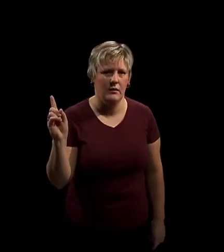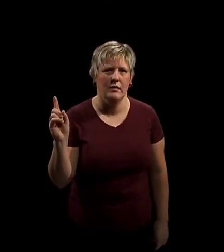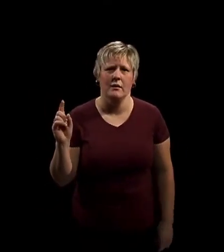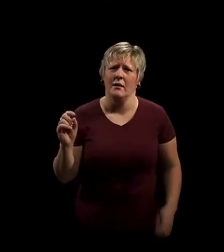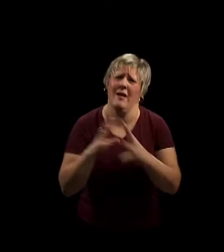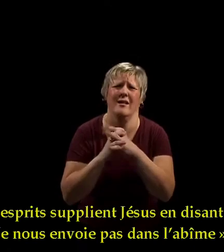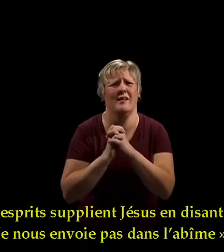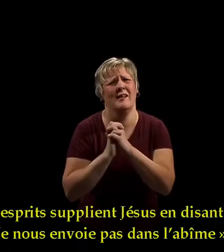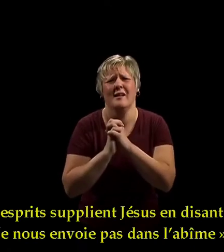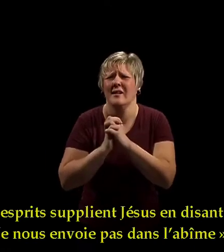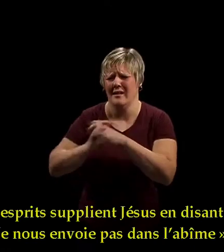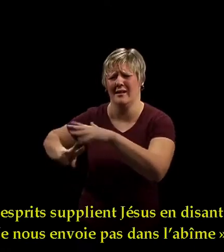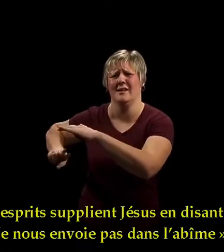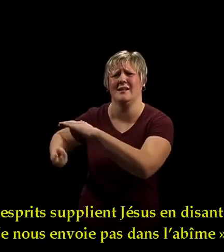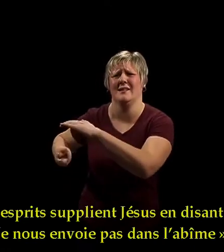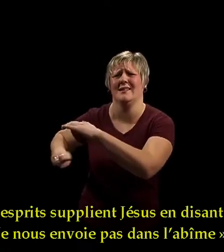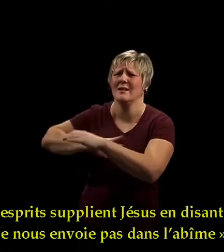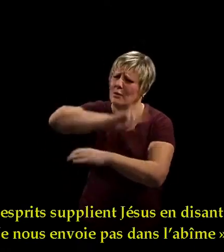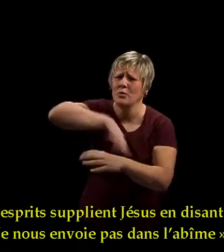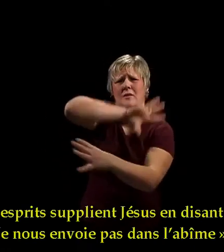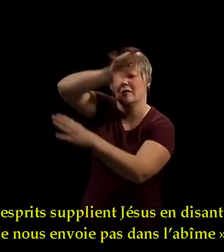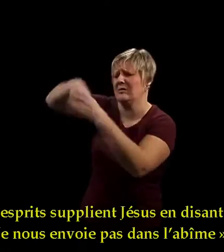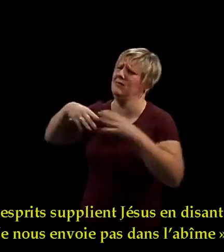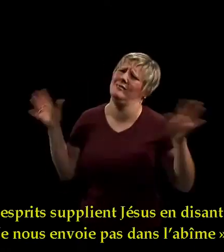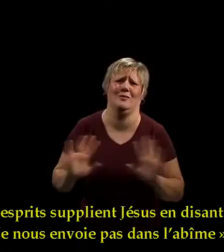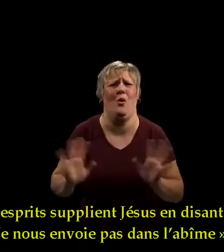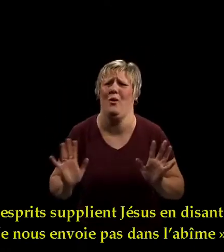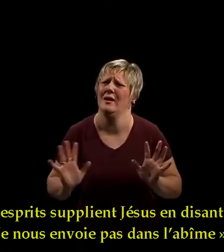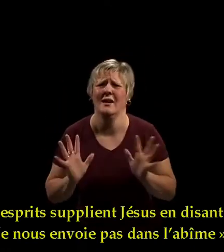Les esprits supplient Jésus en disant « Ne nous envoie pas dans l'abîme ».